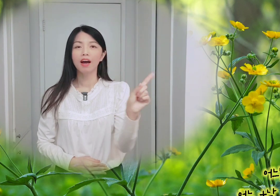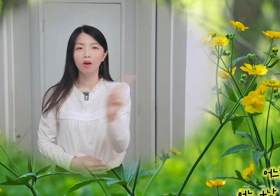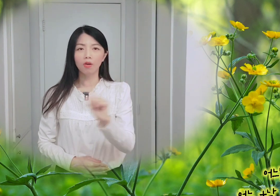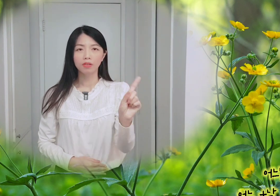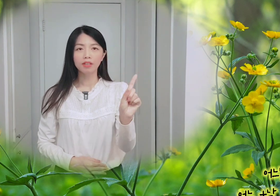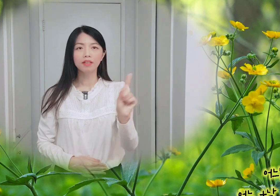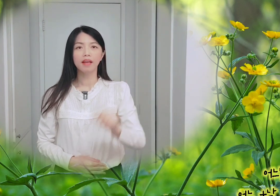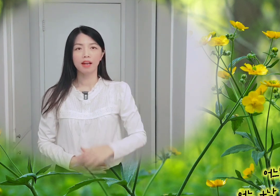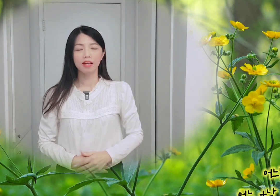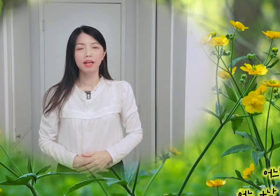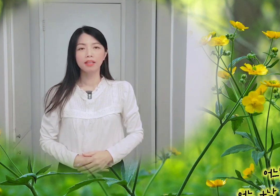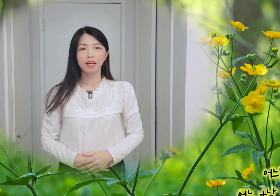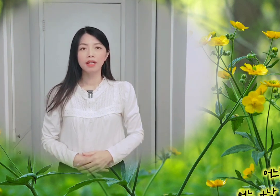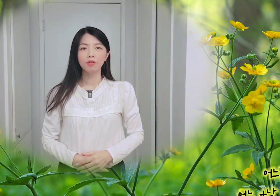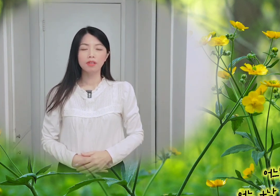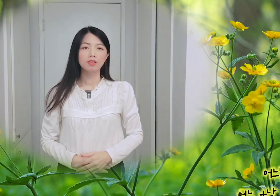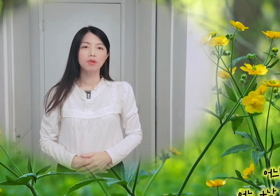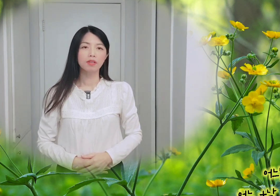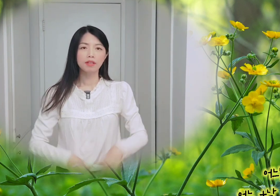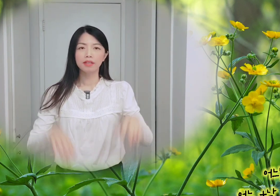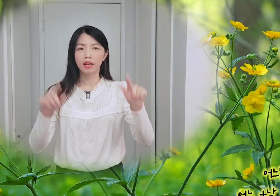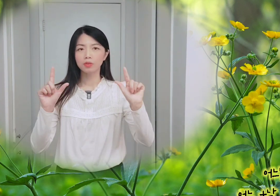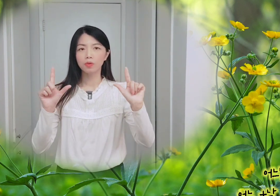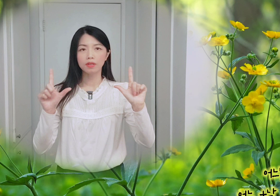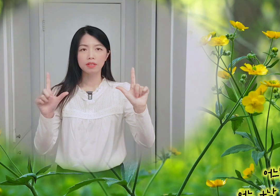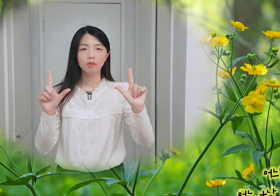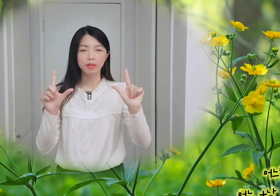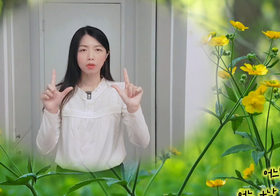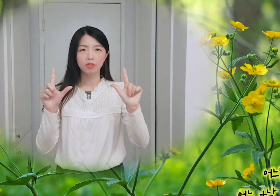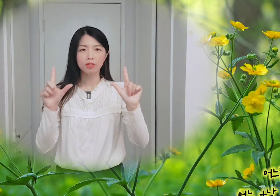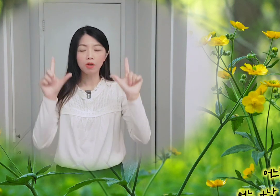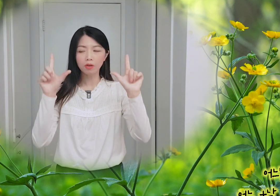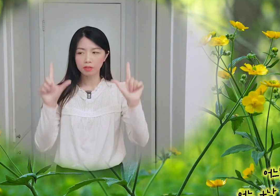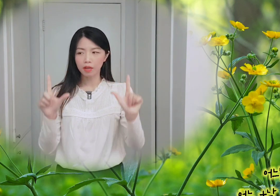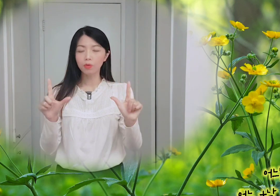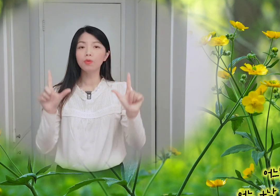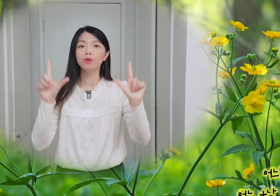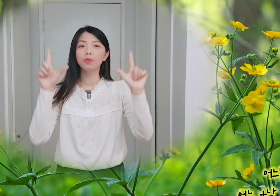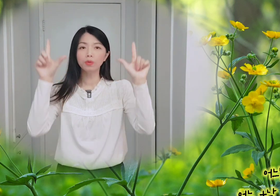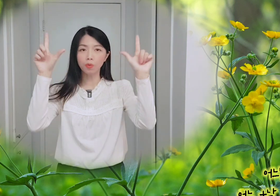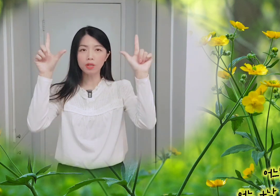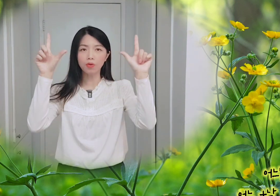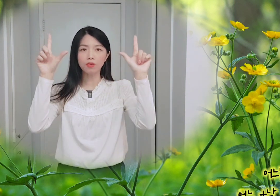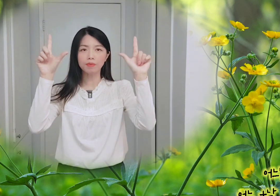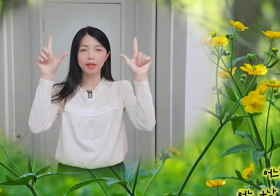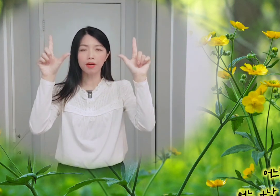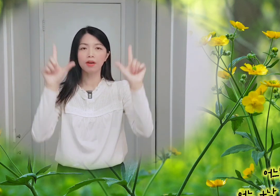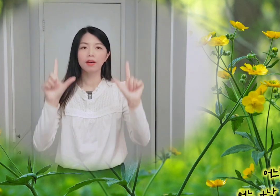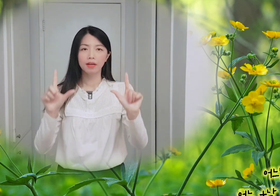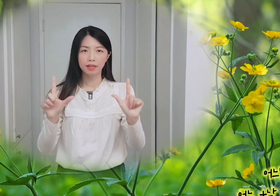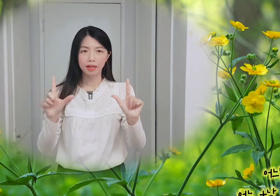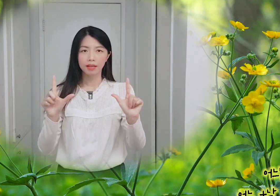뜻입니다. 어느 날, 날이라고 한 뜻의 수어는 양손 니은자로 만들어 주셔서 그대로 위로 동시에 올려주시면